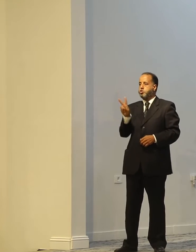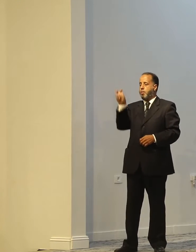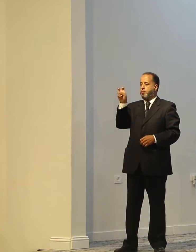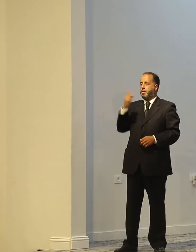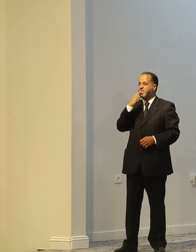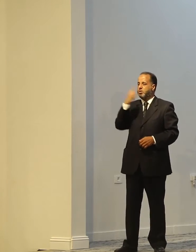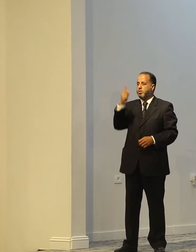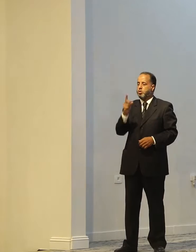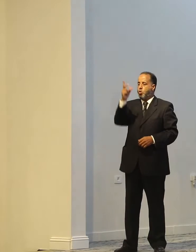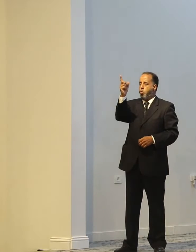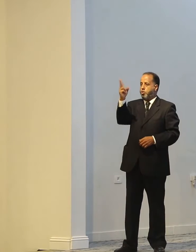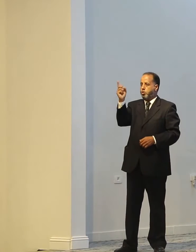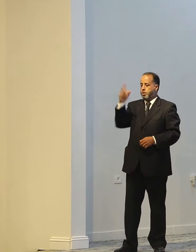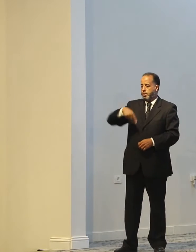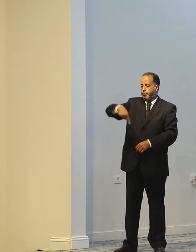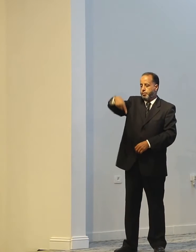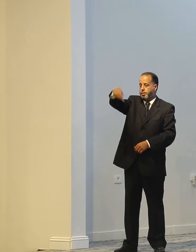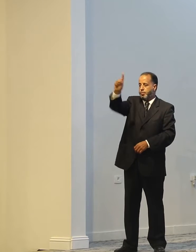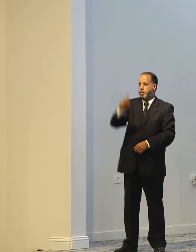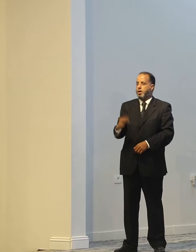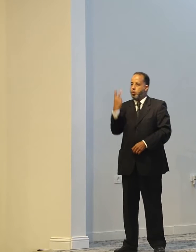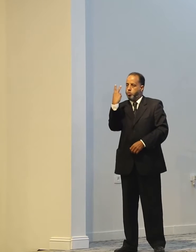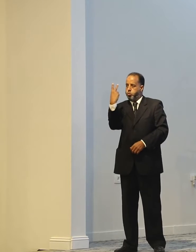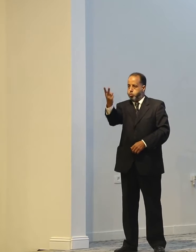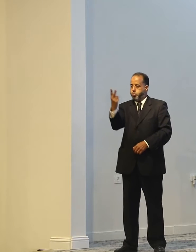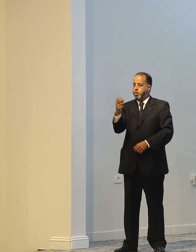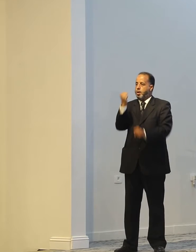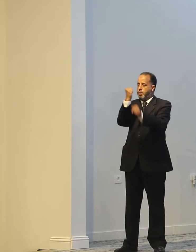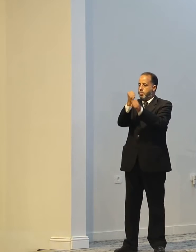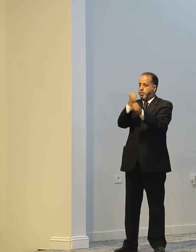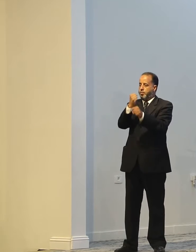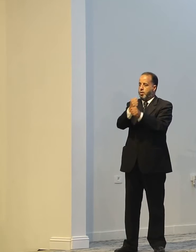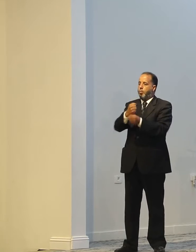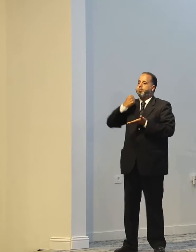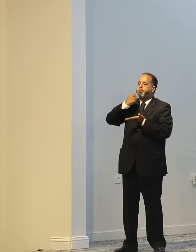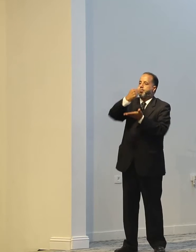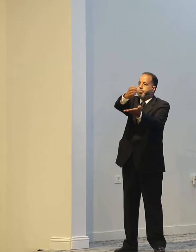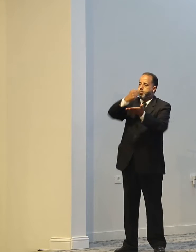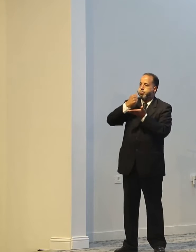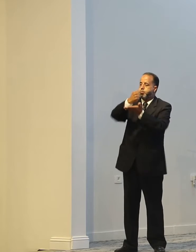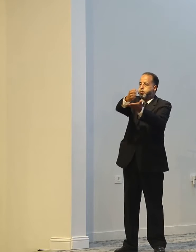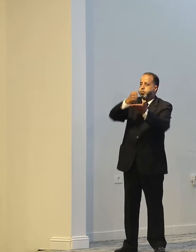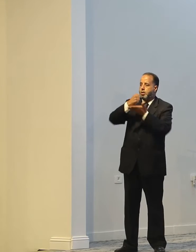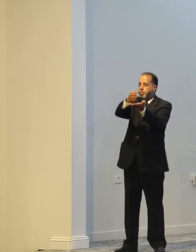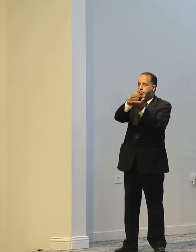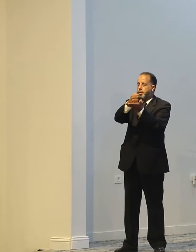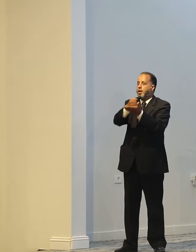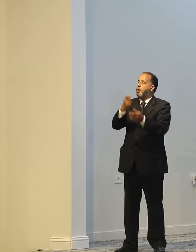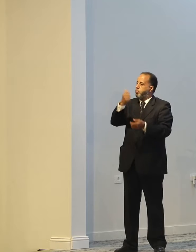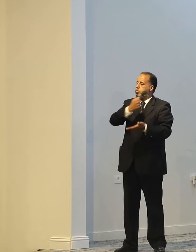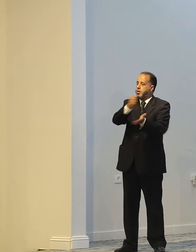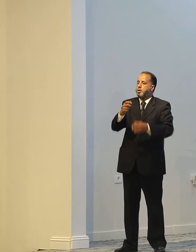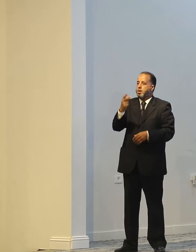لسنة 2021، والقاضيين بتخصيص مبلغ إضافي لتغطية تمويل